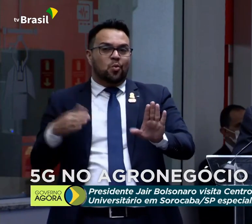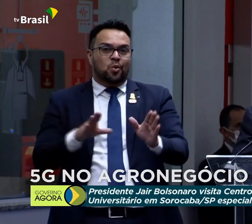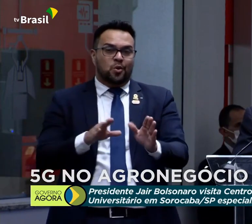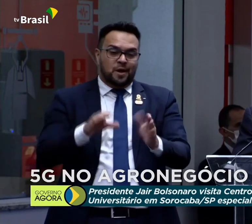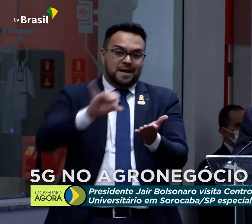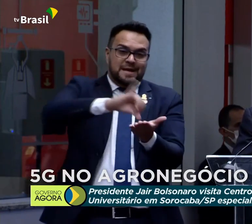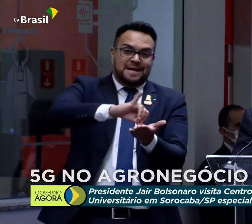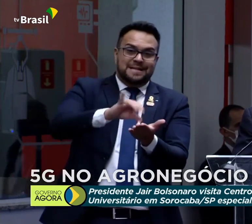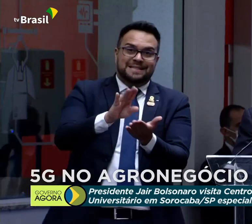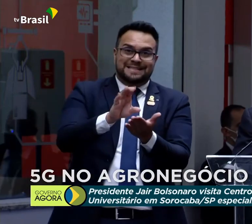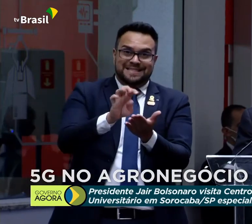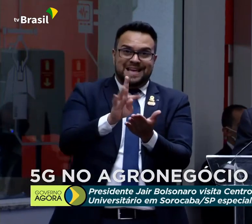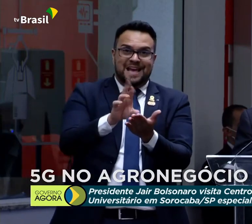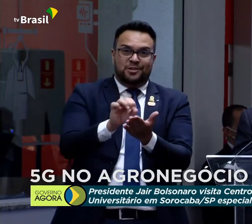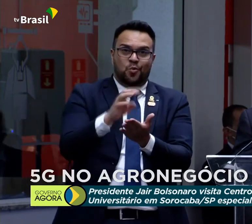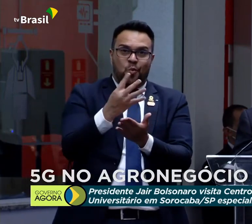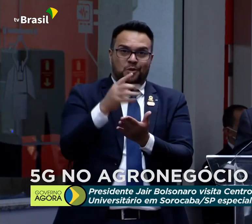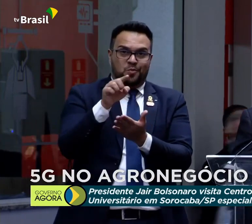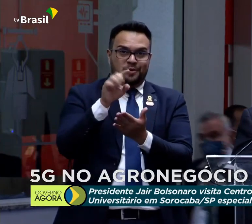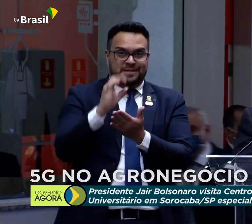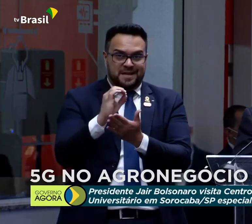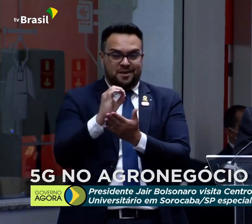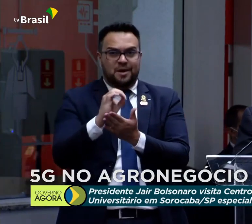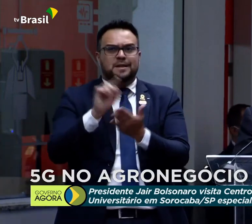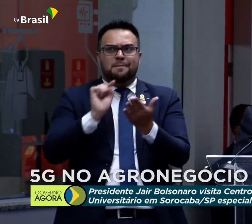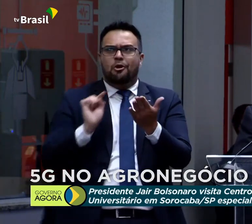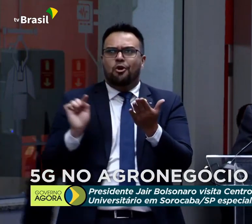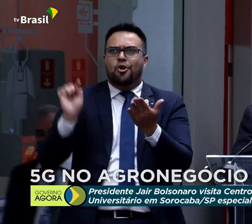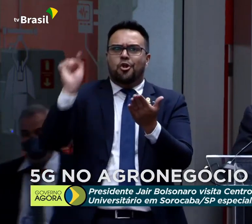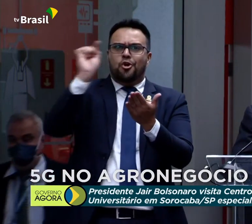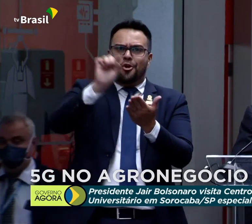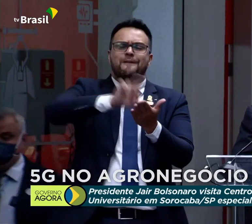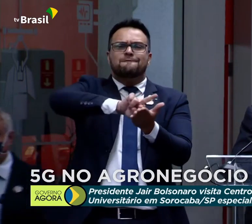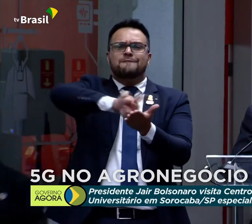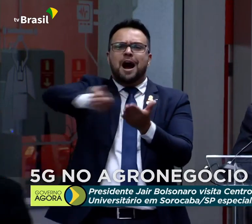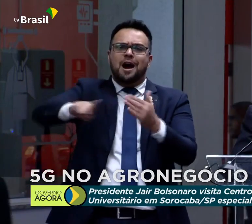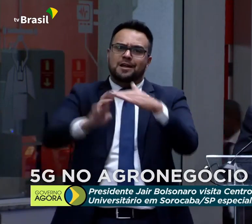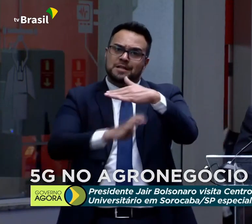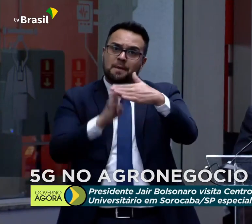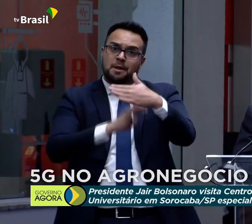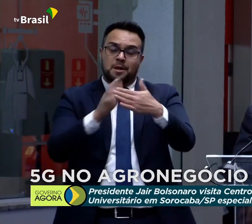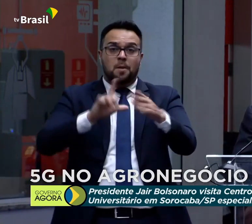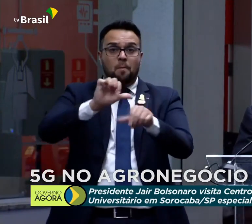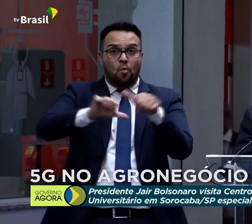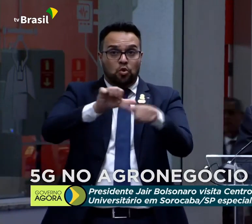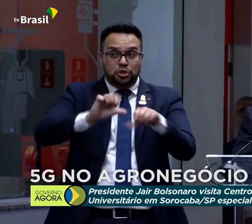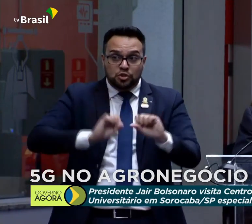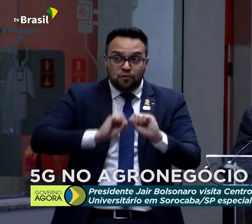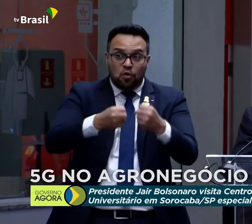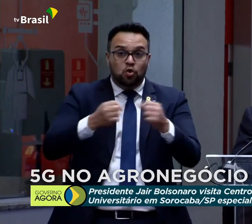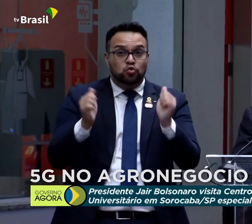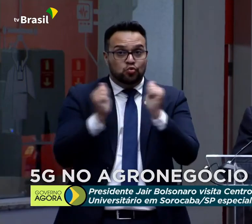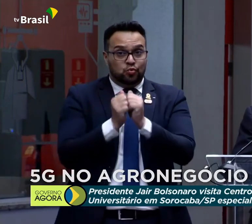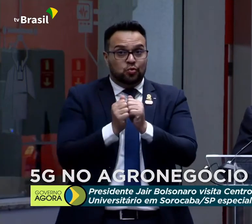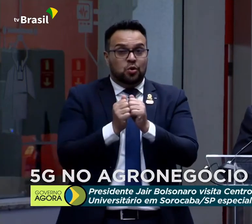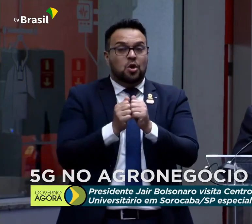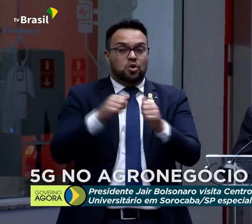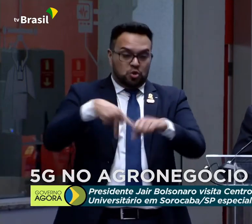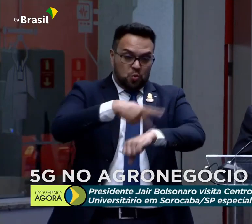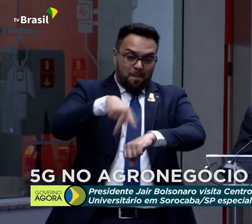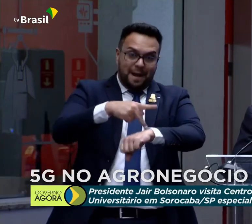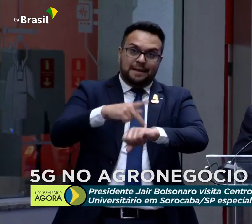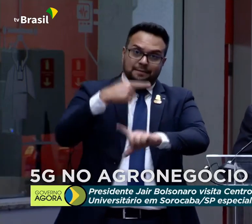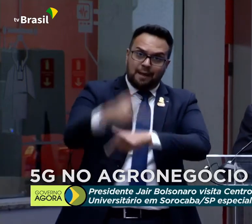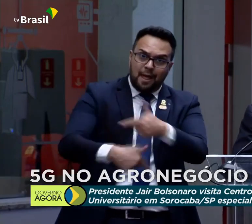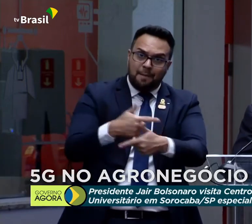de Tecnologias 4.0, que se espalha aí por muitas empresas, muda com o esforço de todos nós juntos. Nós somos um país, a gente tem que